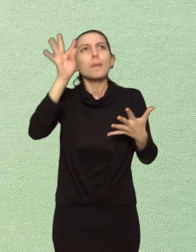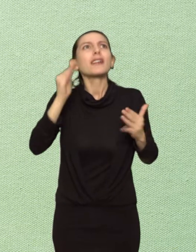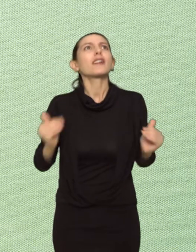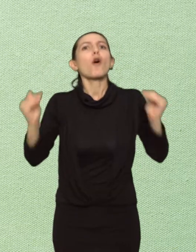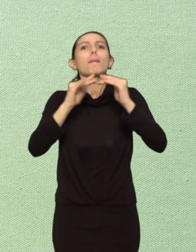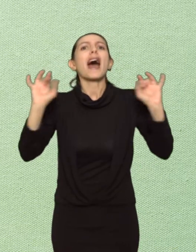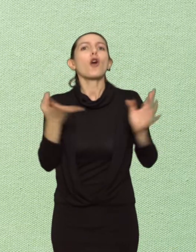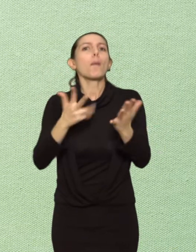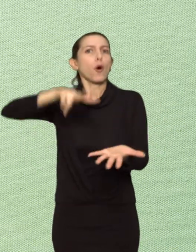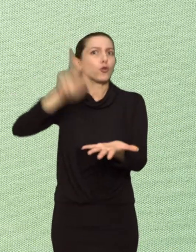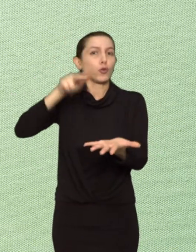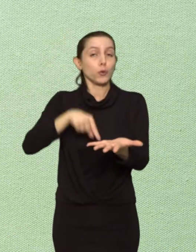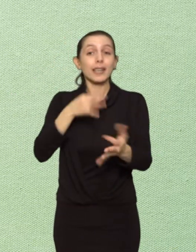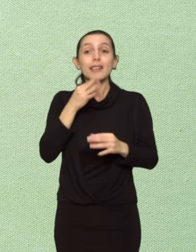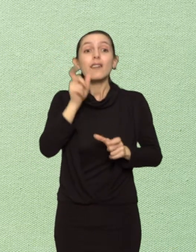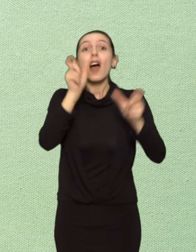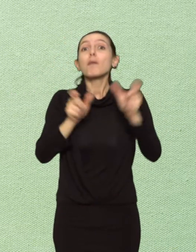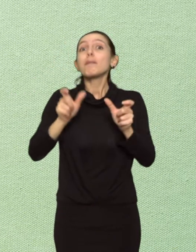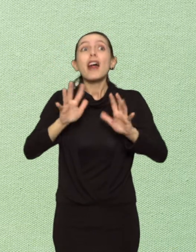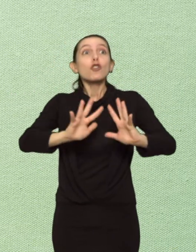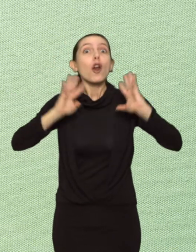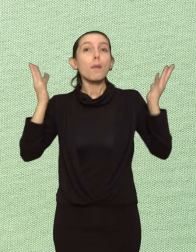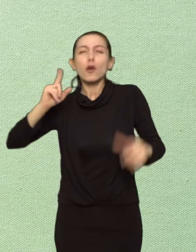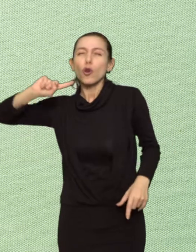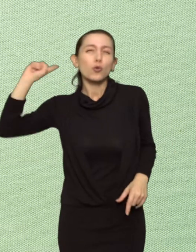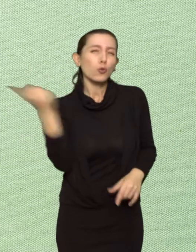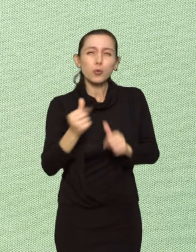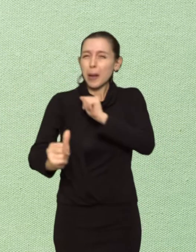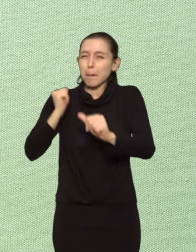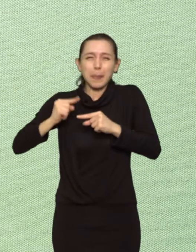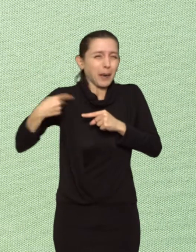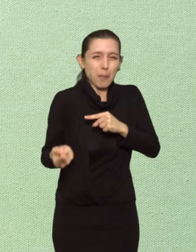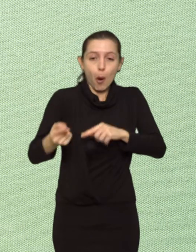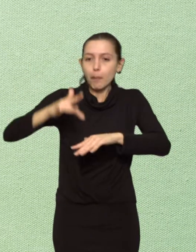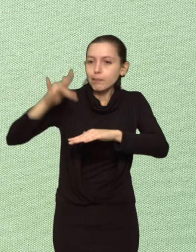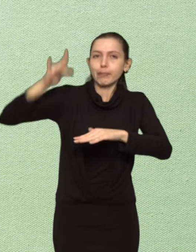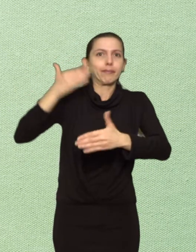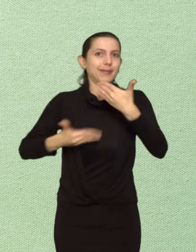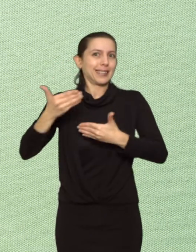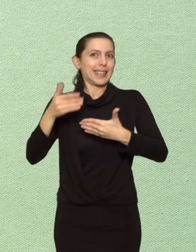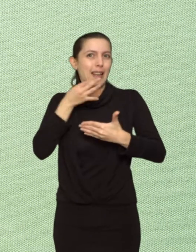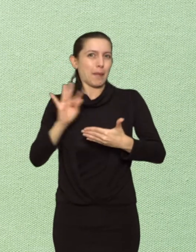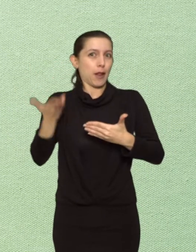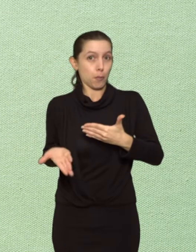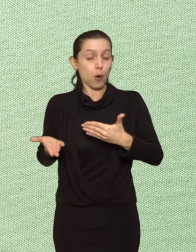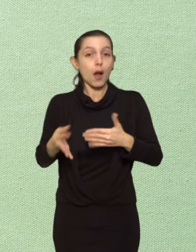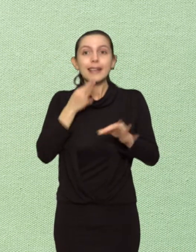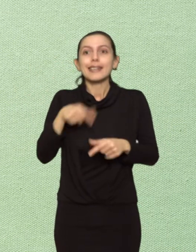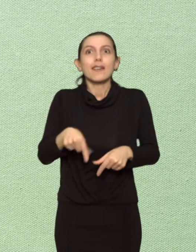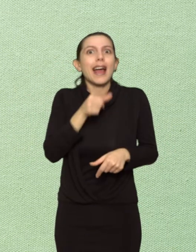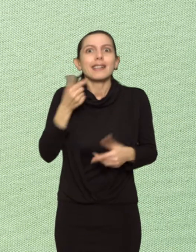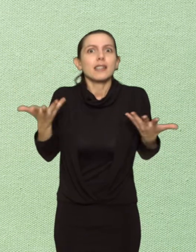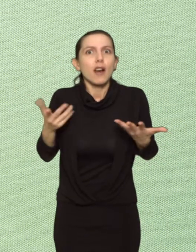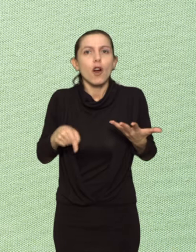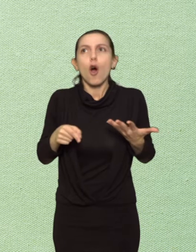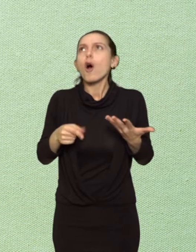Non esiste infatti cittadino sul pianeta che prima o poi non dovrà incontrare la disabilità. Diventa quindi ormai necessario adottare un